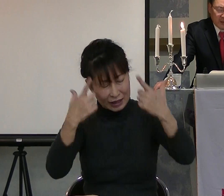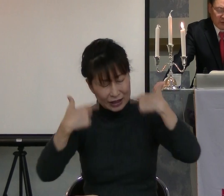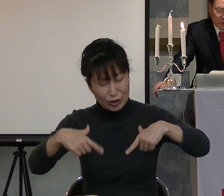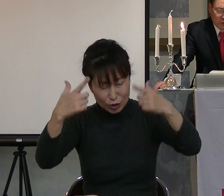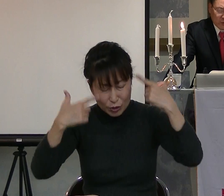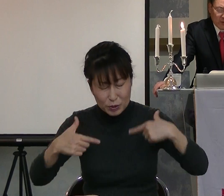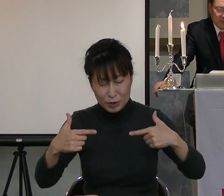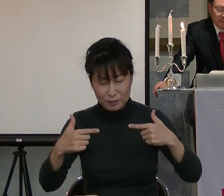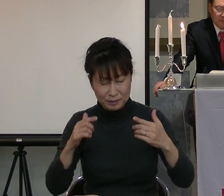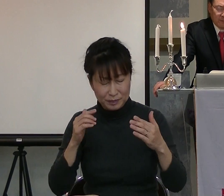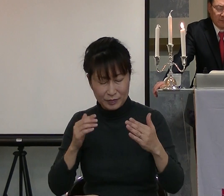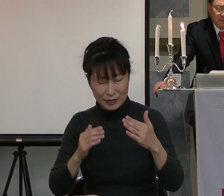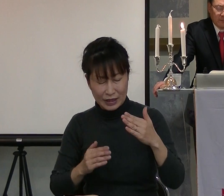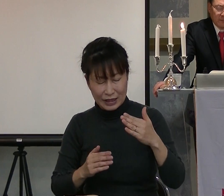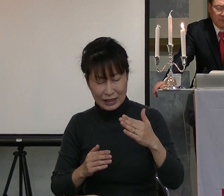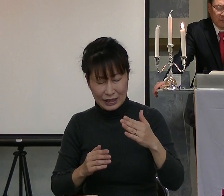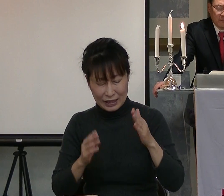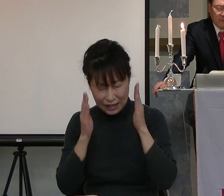最善を尽くし、